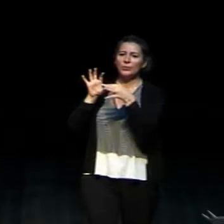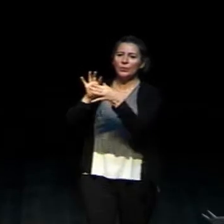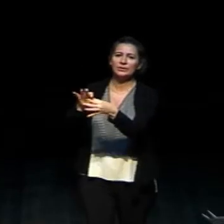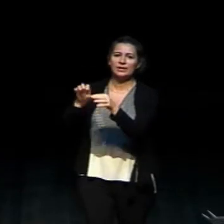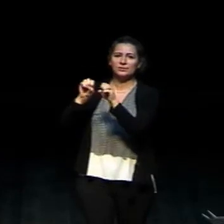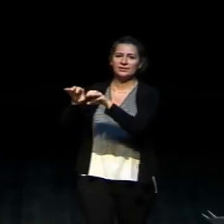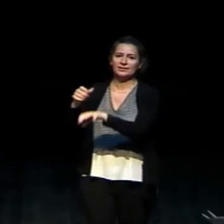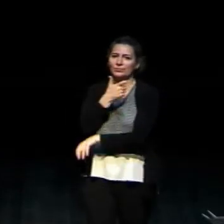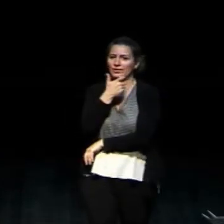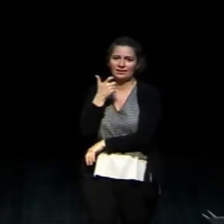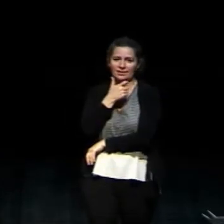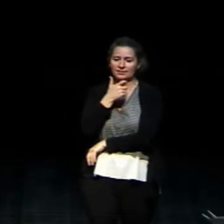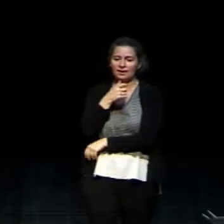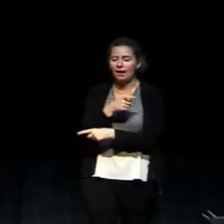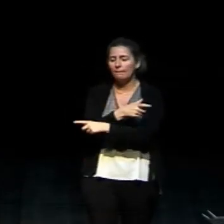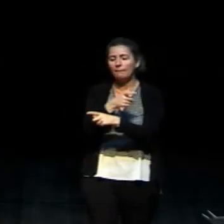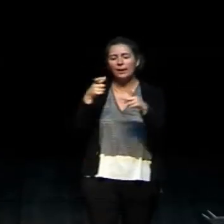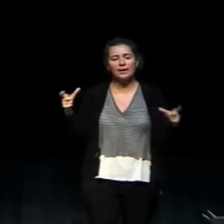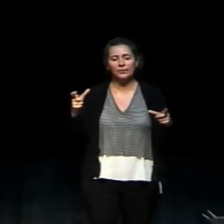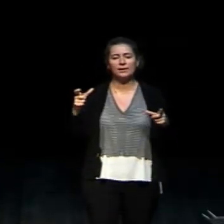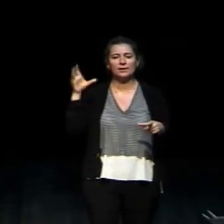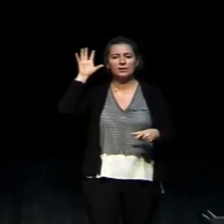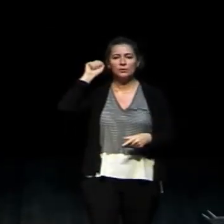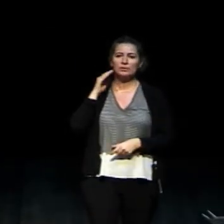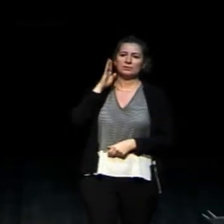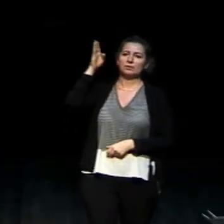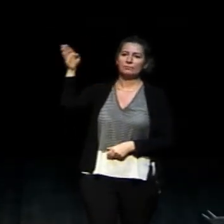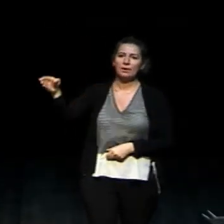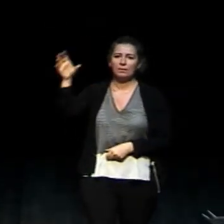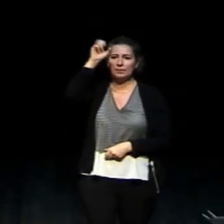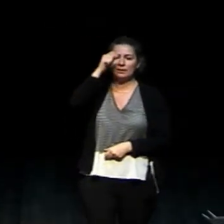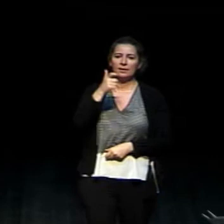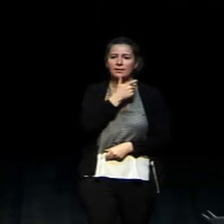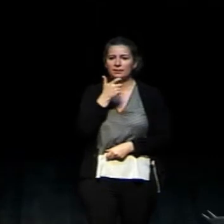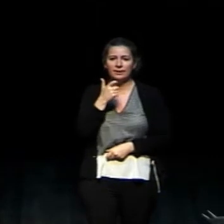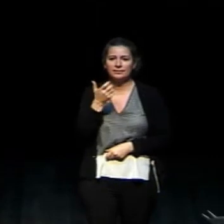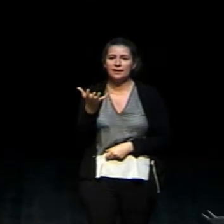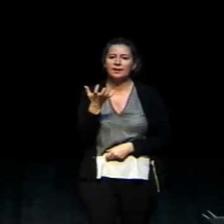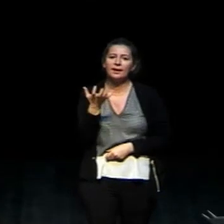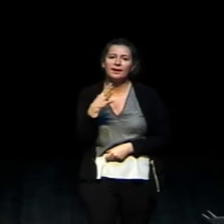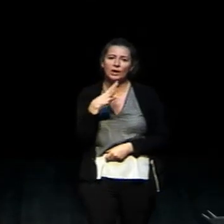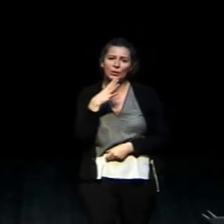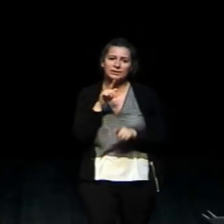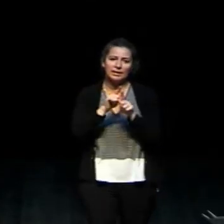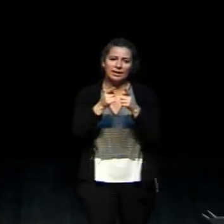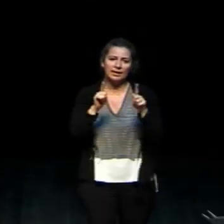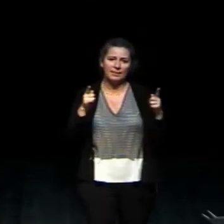à visão de língua e aprendizagem. Então, para aprender a Libras é preciso você aprender gramática.